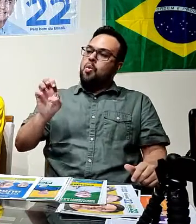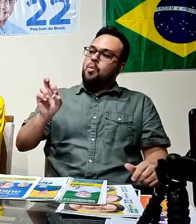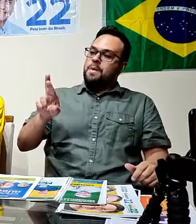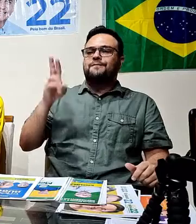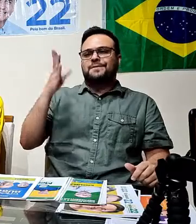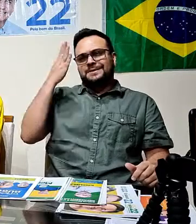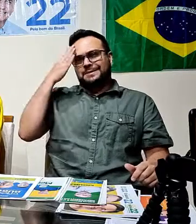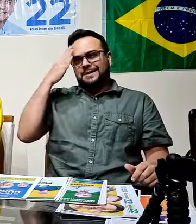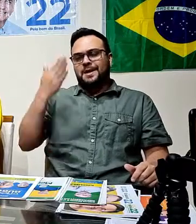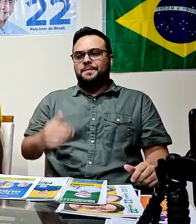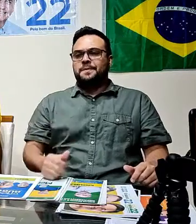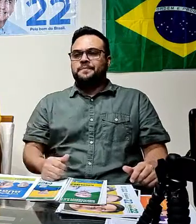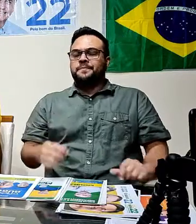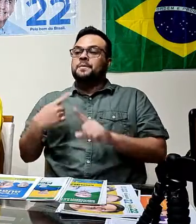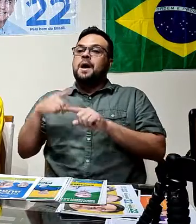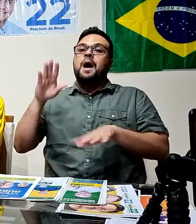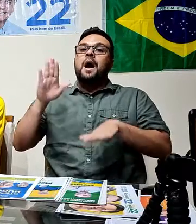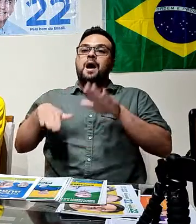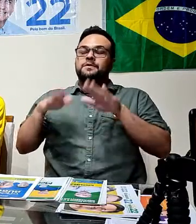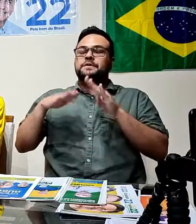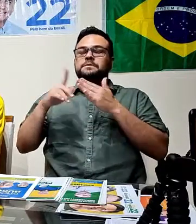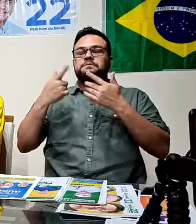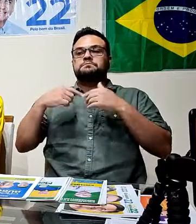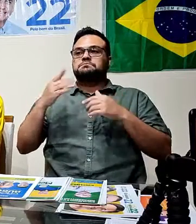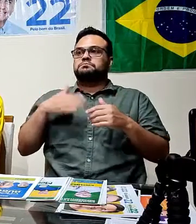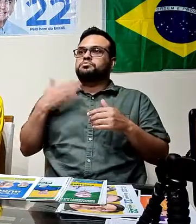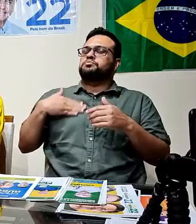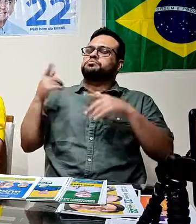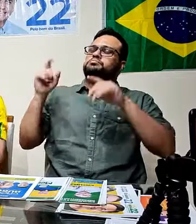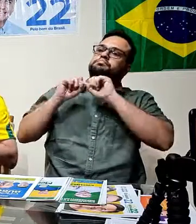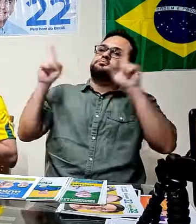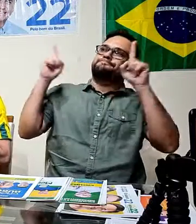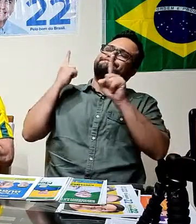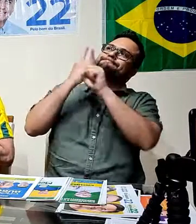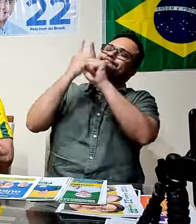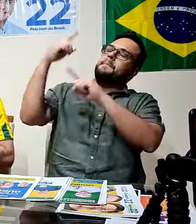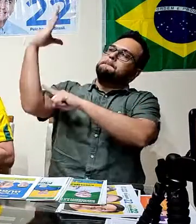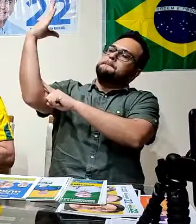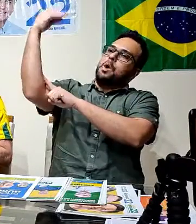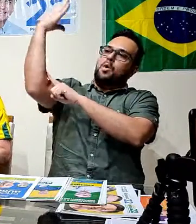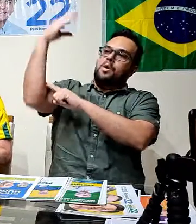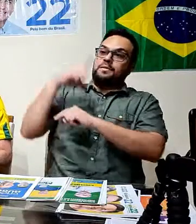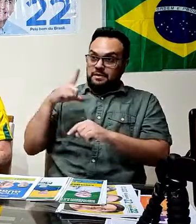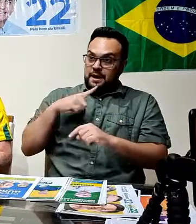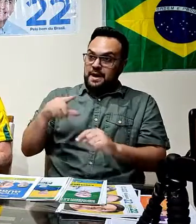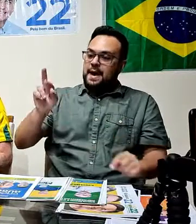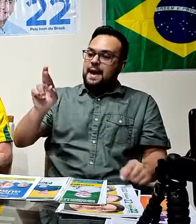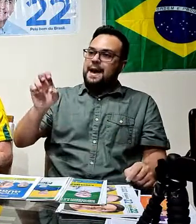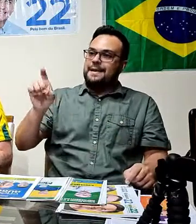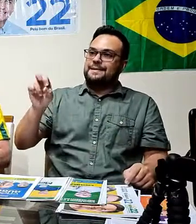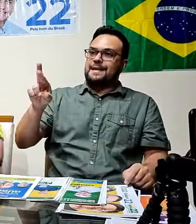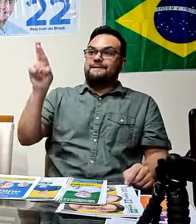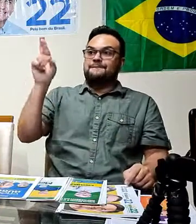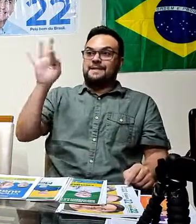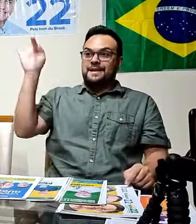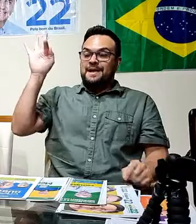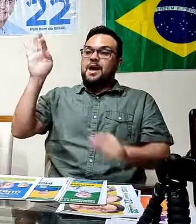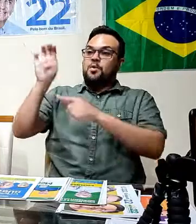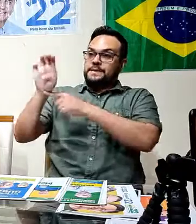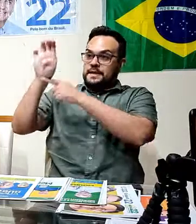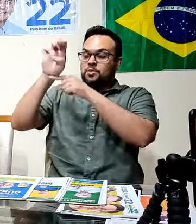que muitas vezes você é surpreendido por esses radares, que tem o radar federal, tem o estadual e tem o municipal também.